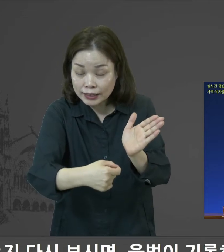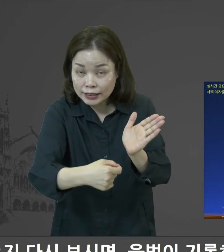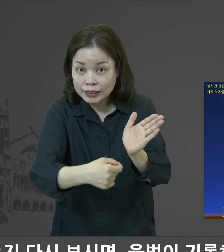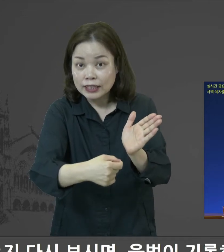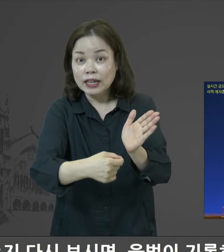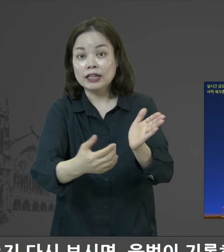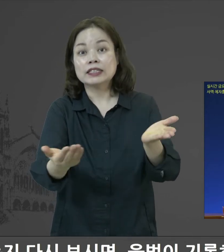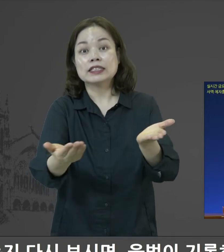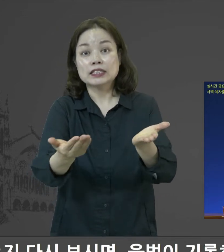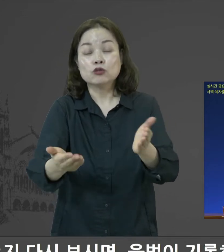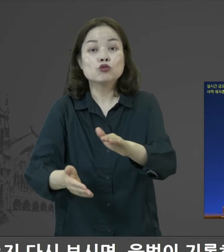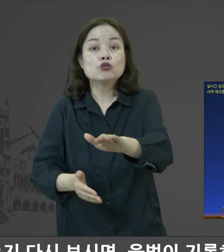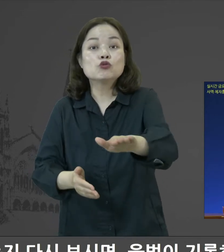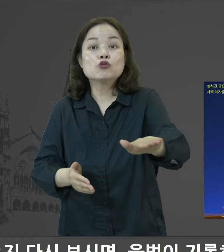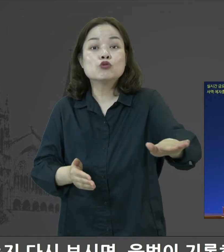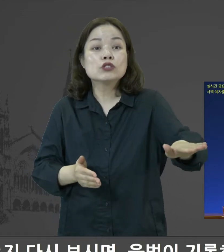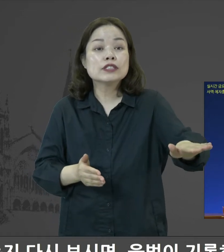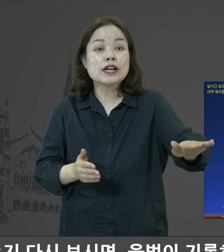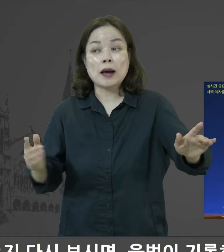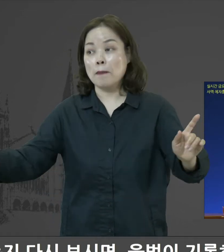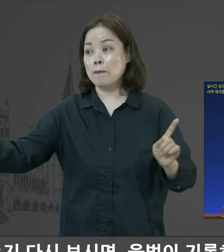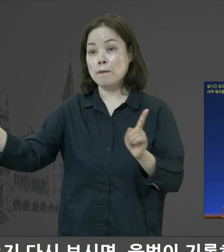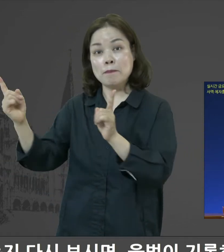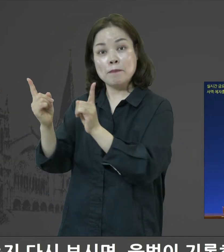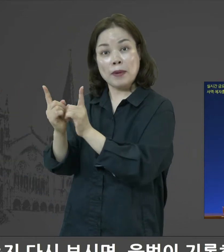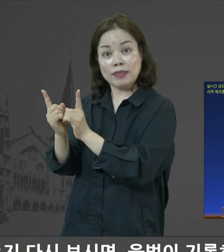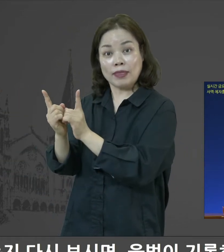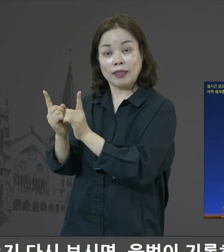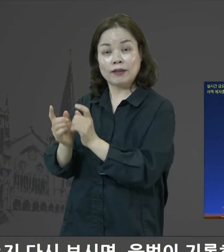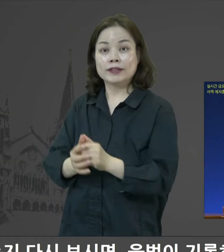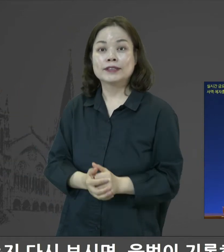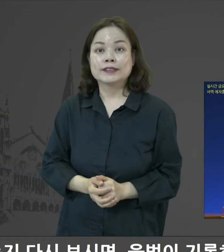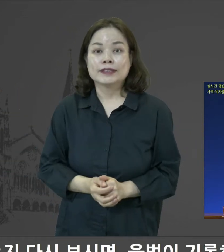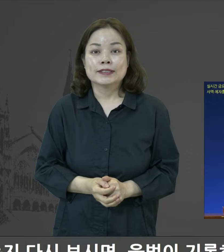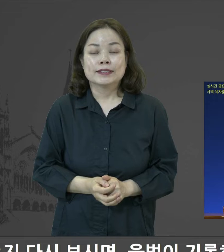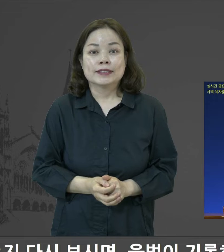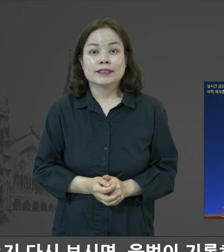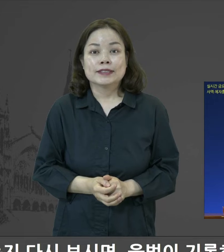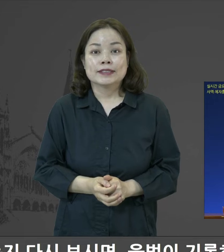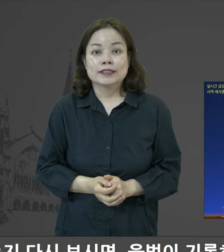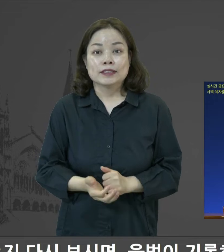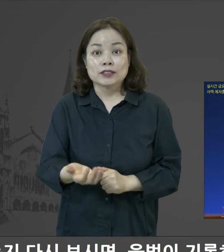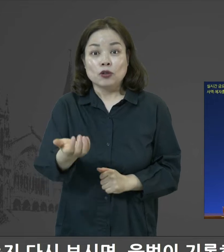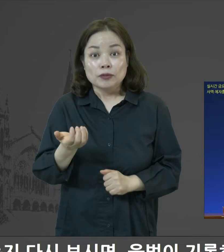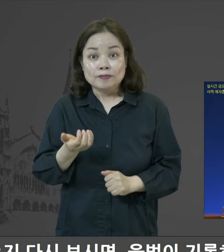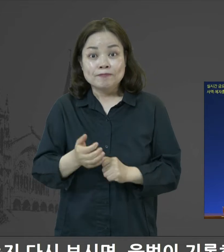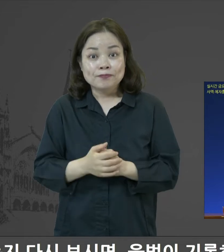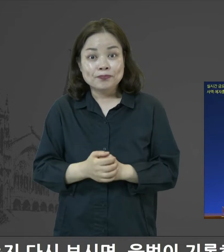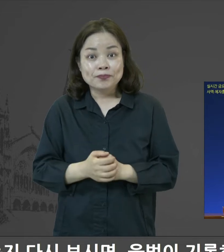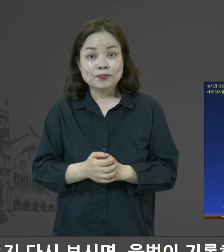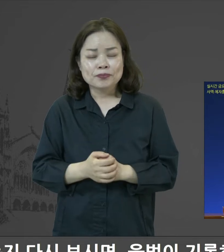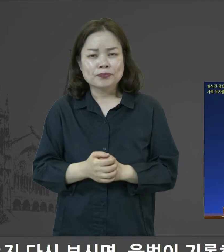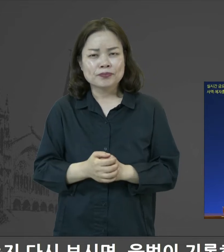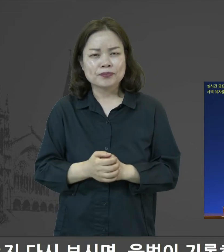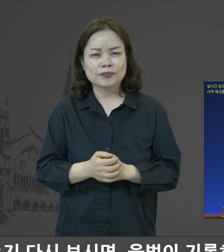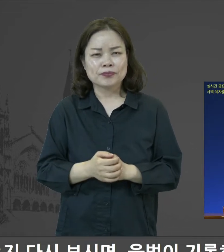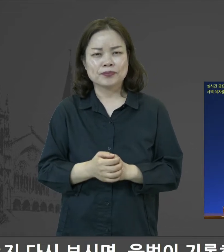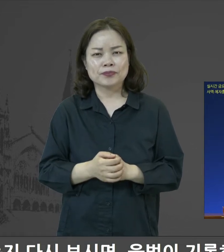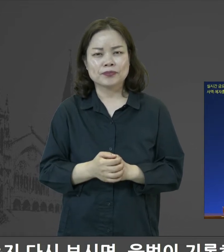일을 우리가 만났으니, 이렇게 설명을 합니다. 자, 앞으로 이제